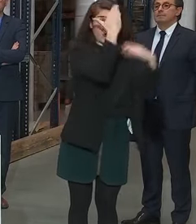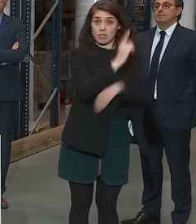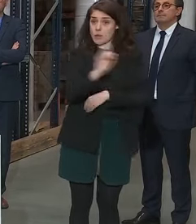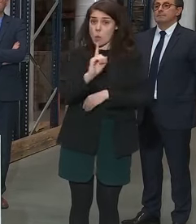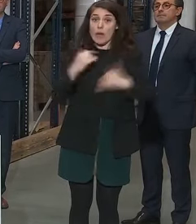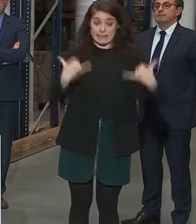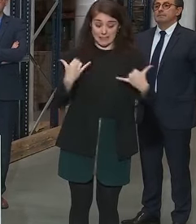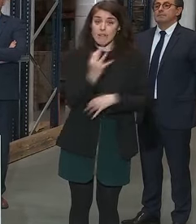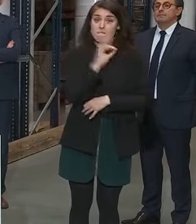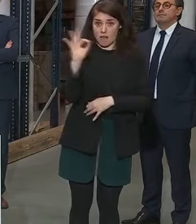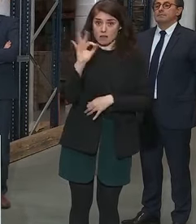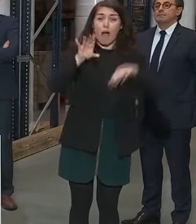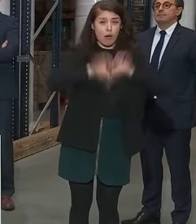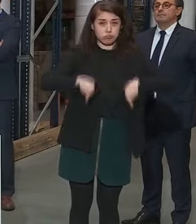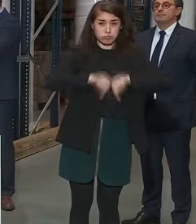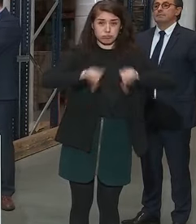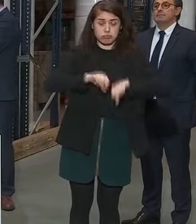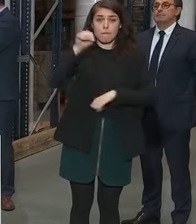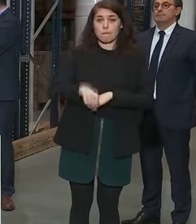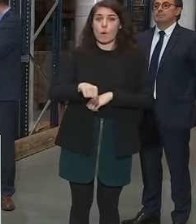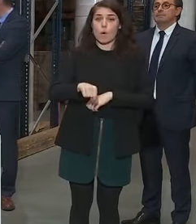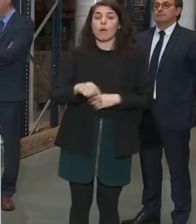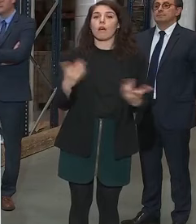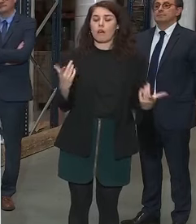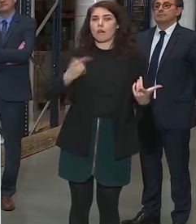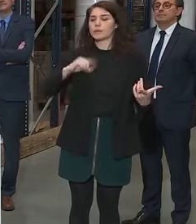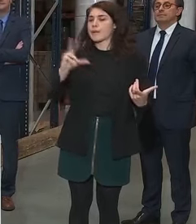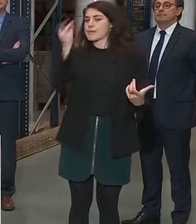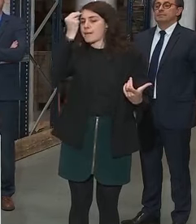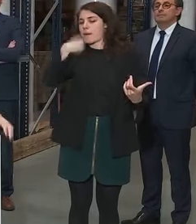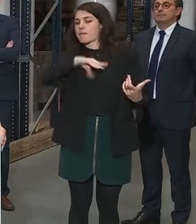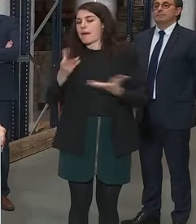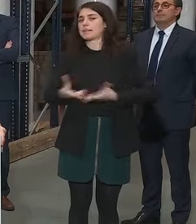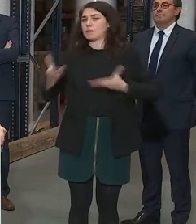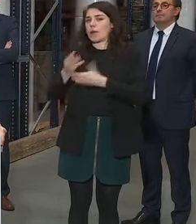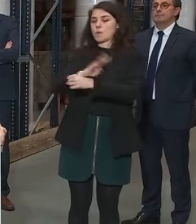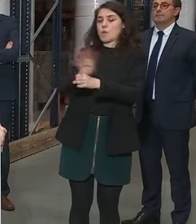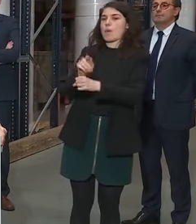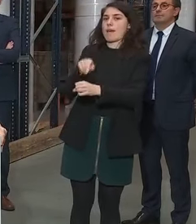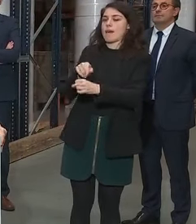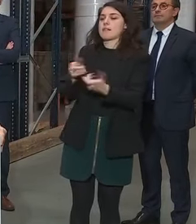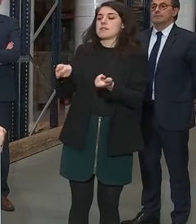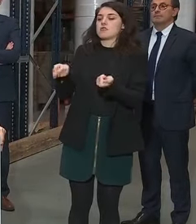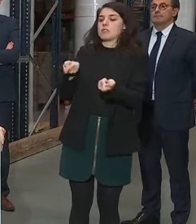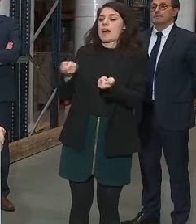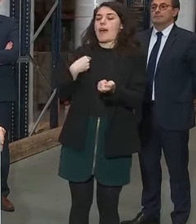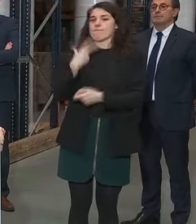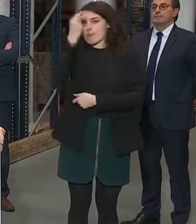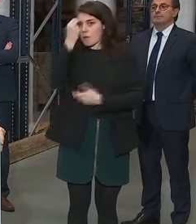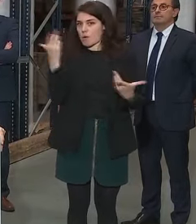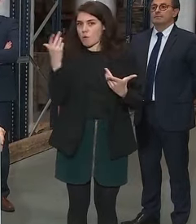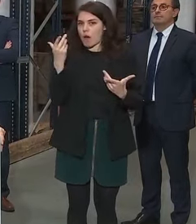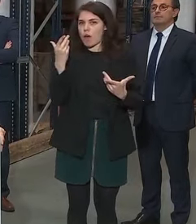que cette crise nous enseigne que sur certains biens, certains produits, certains matériaux, le caractère